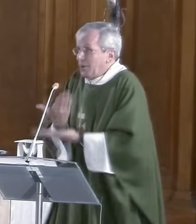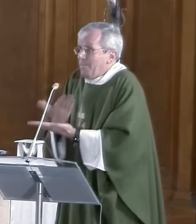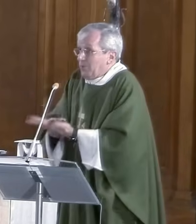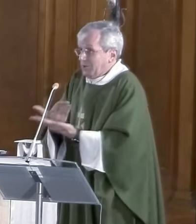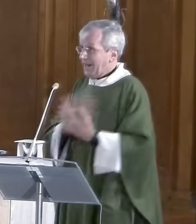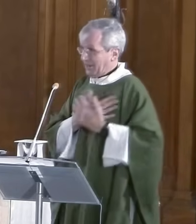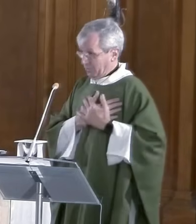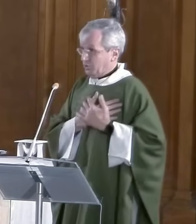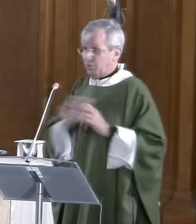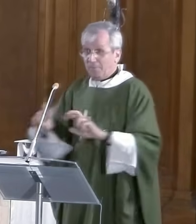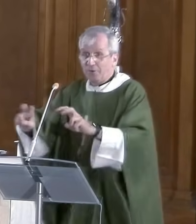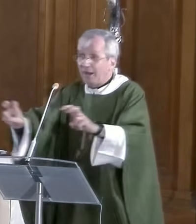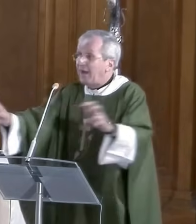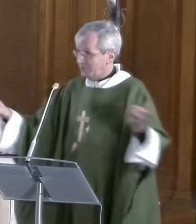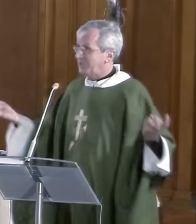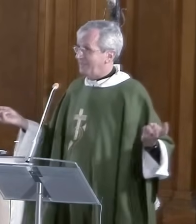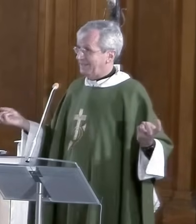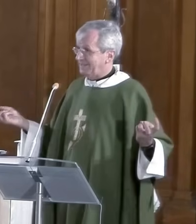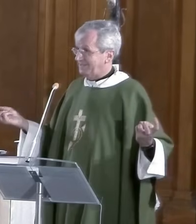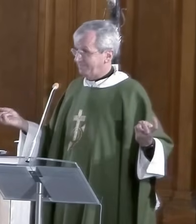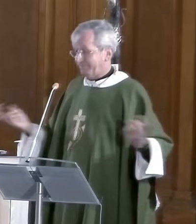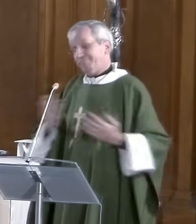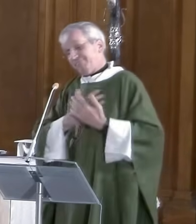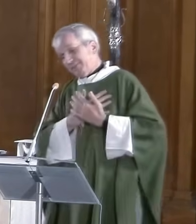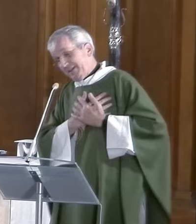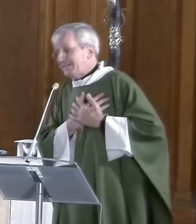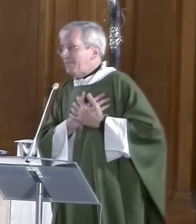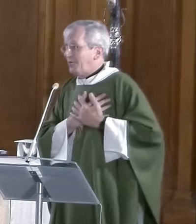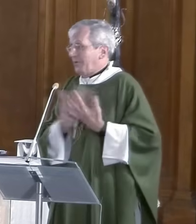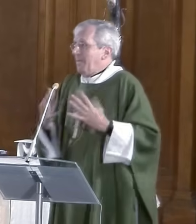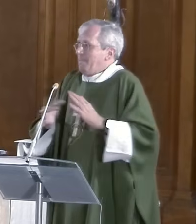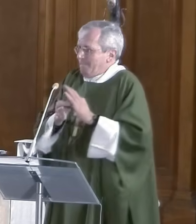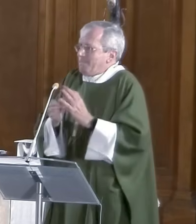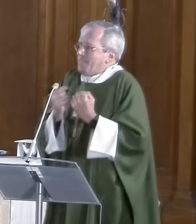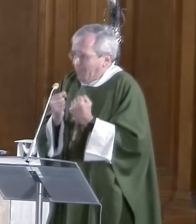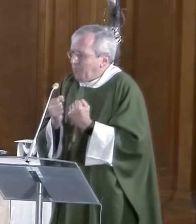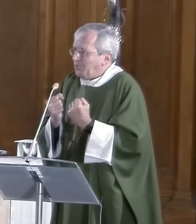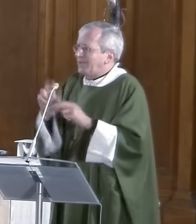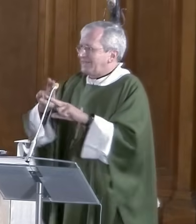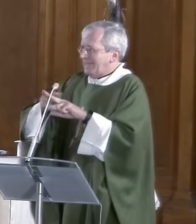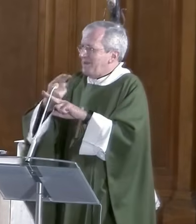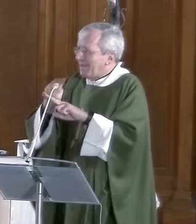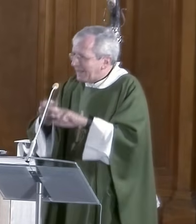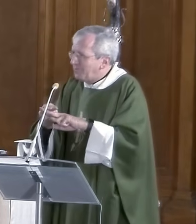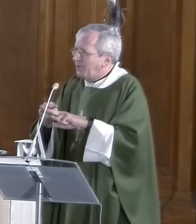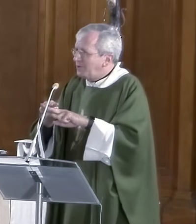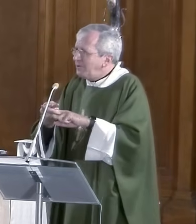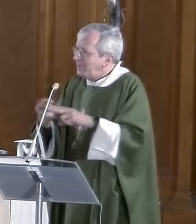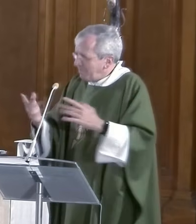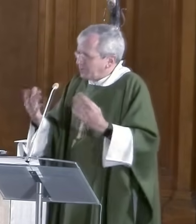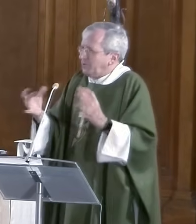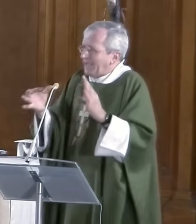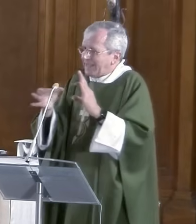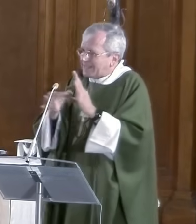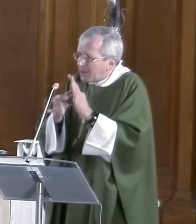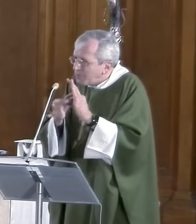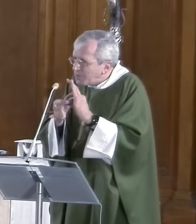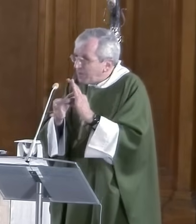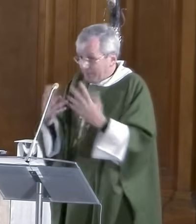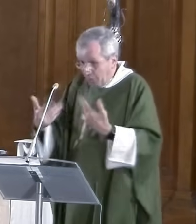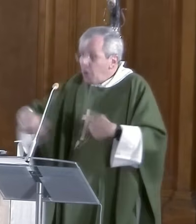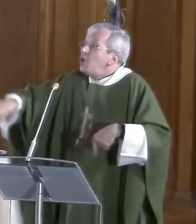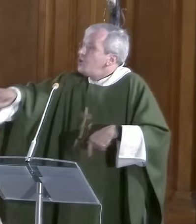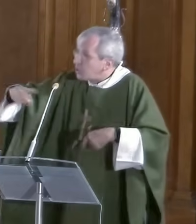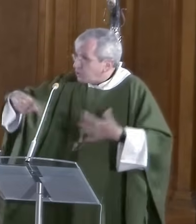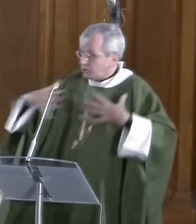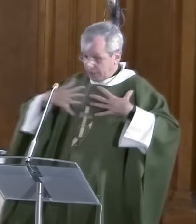podríamos mostrar nuestro amor a los demás. Y ese amor profundo que es el matrimonio, pues donde hay esa comunión,